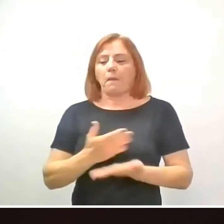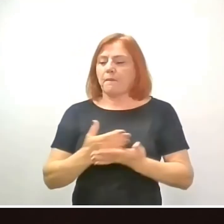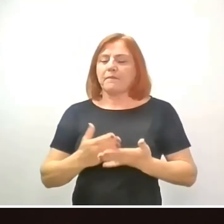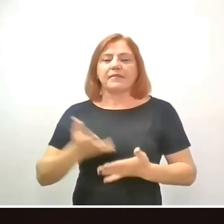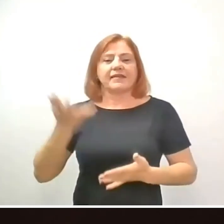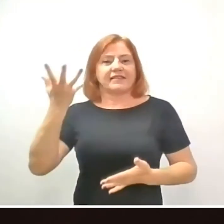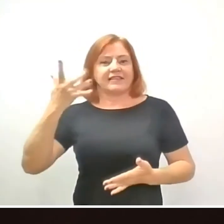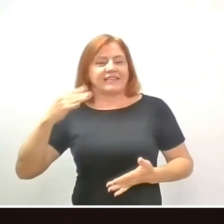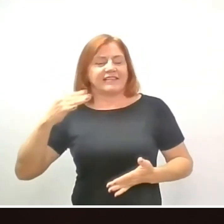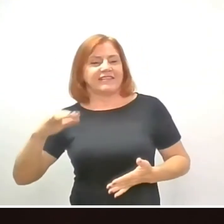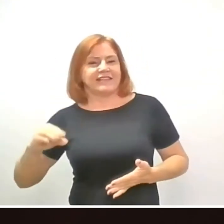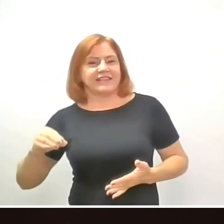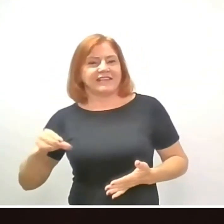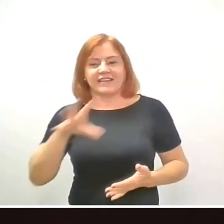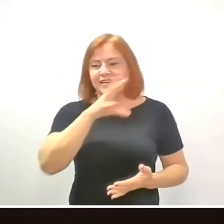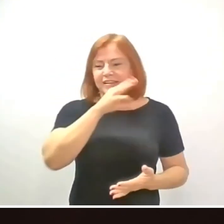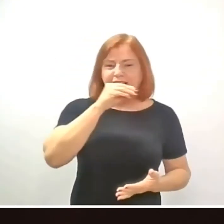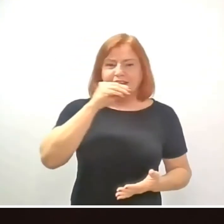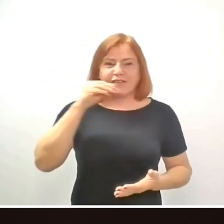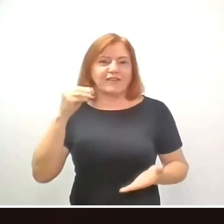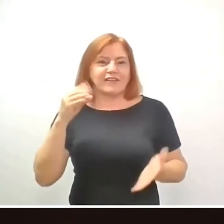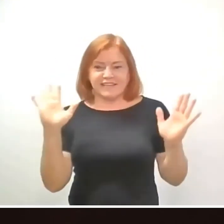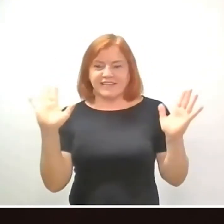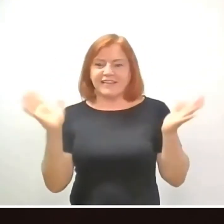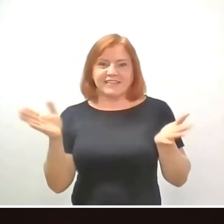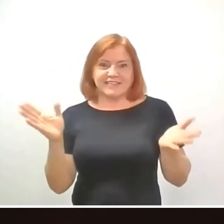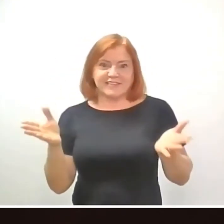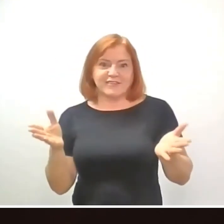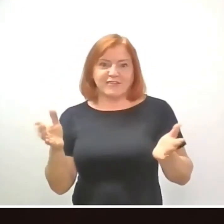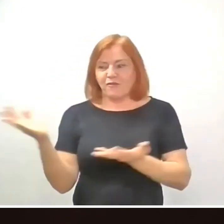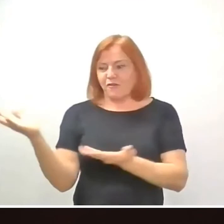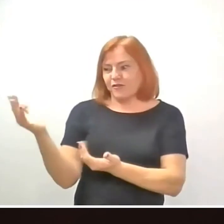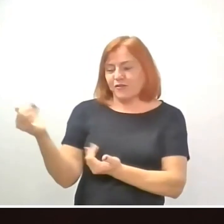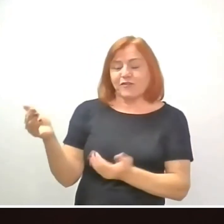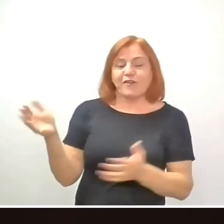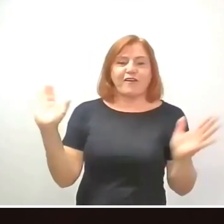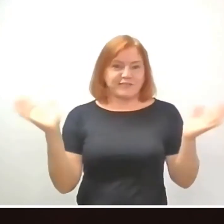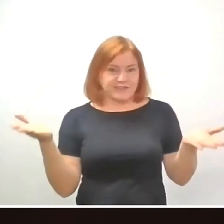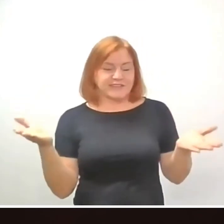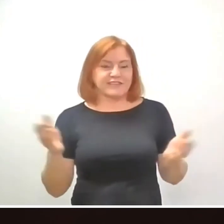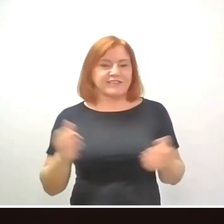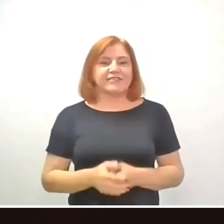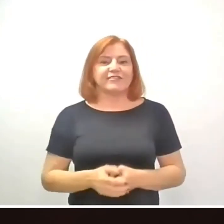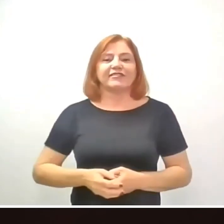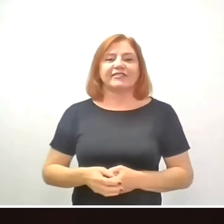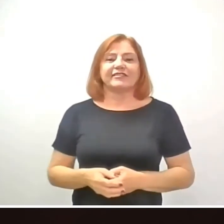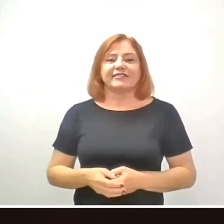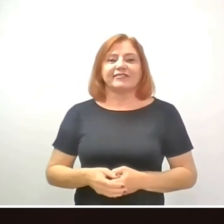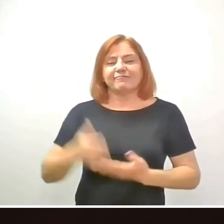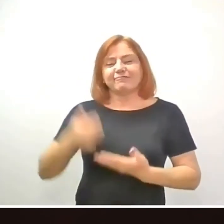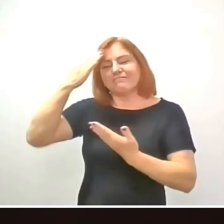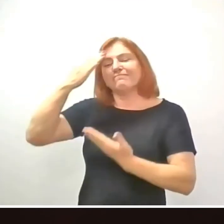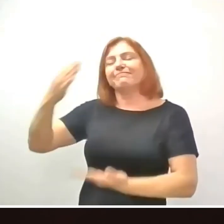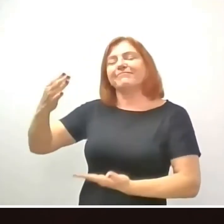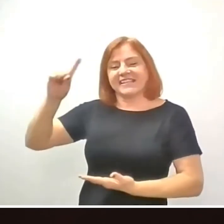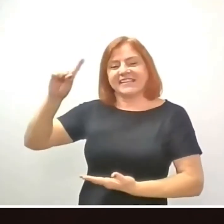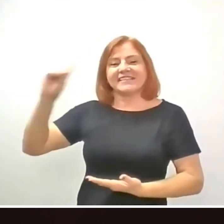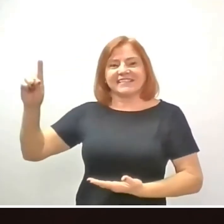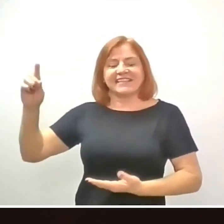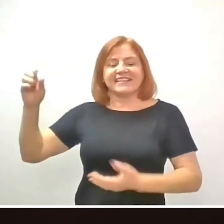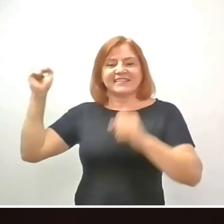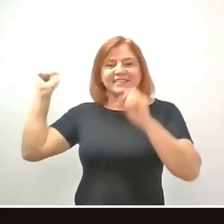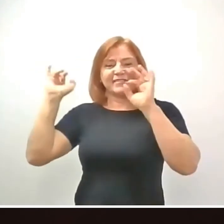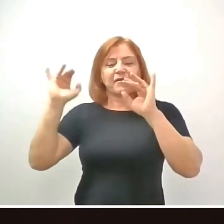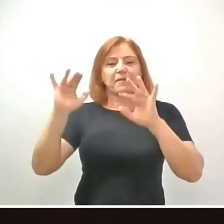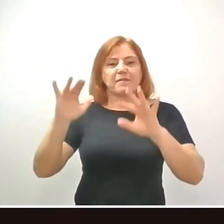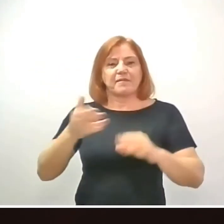hoje. E são os jovens de hoje. Não é isso? Então, graças a Deus, é uma bênção os pais